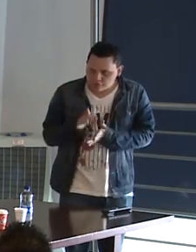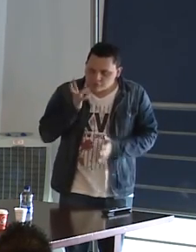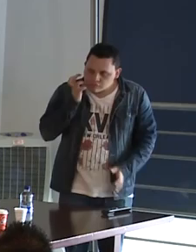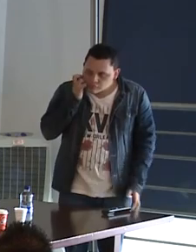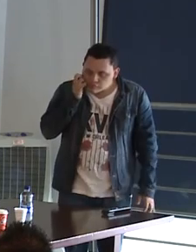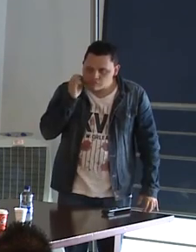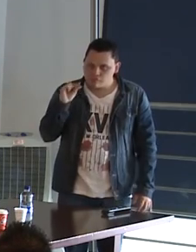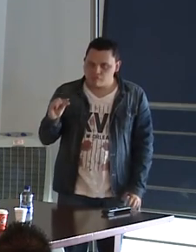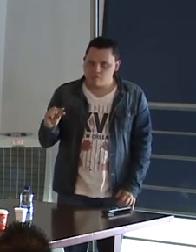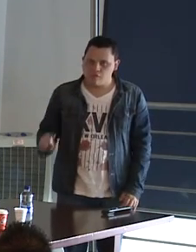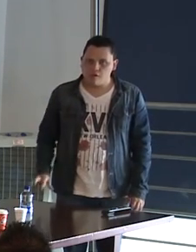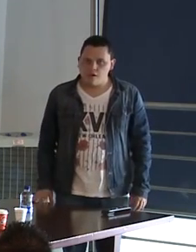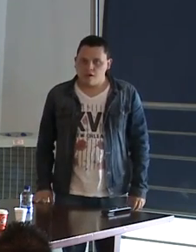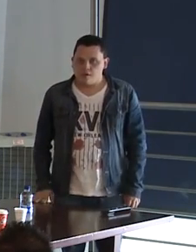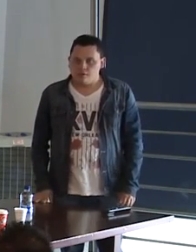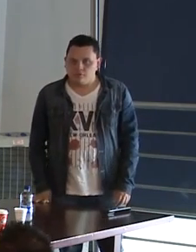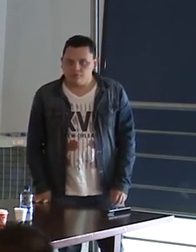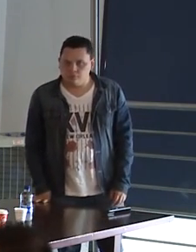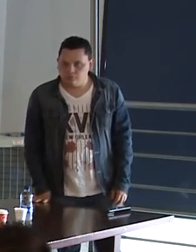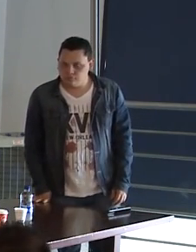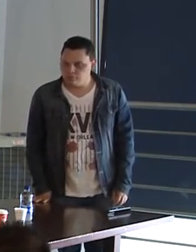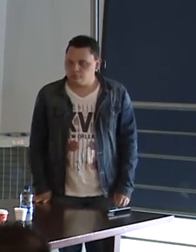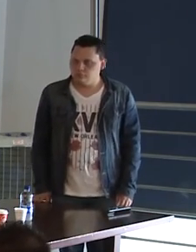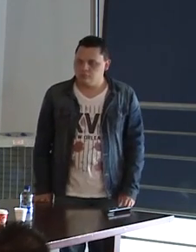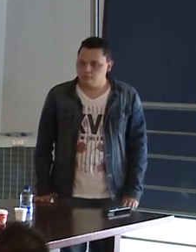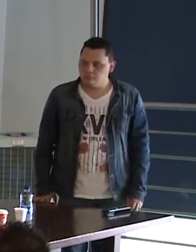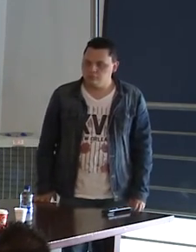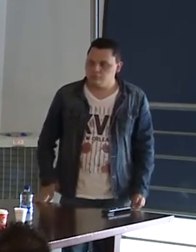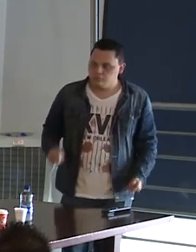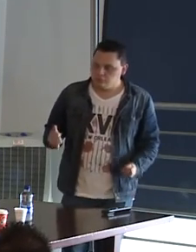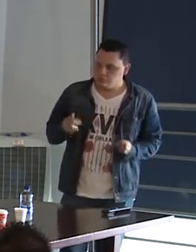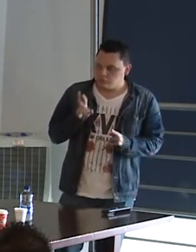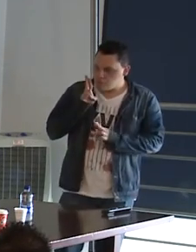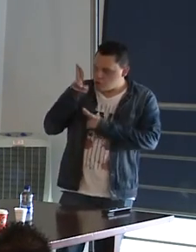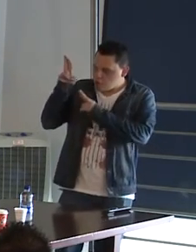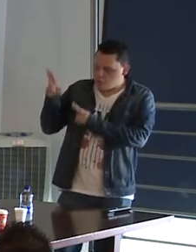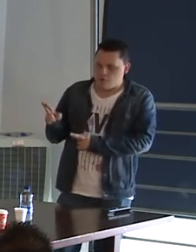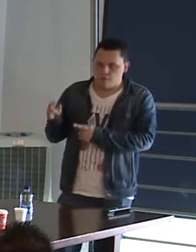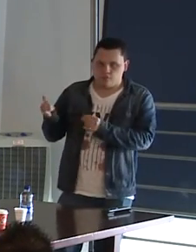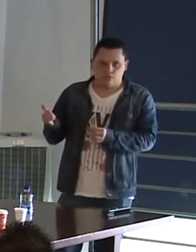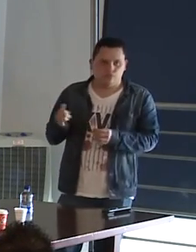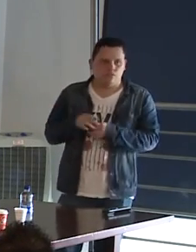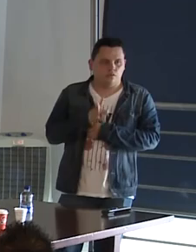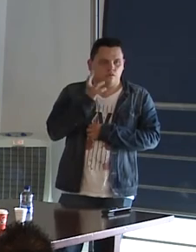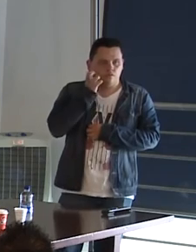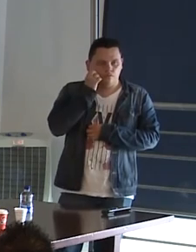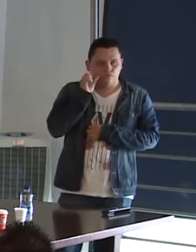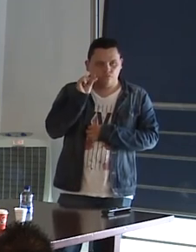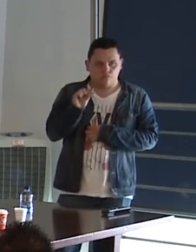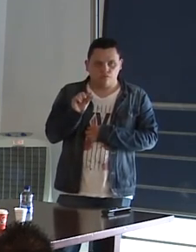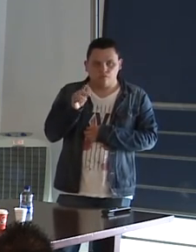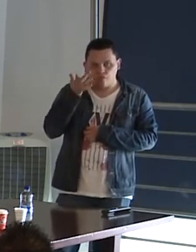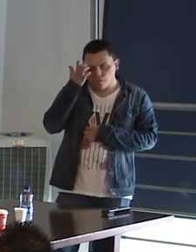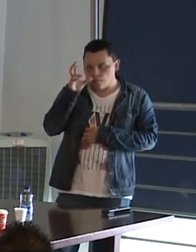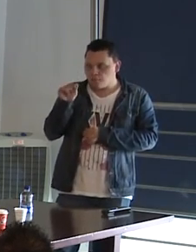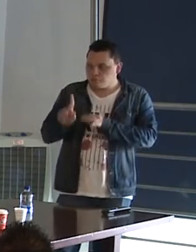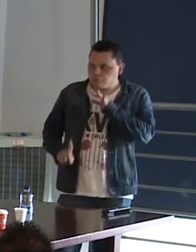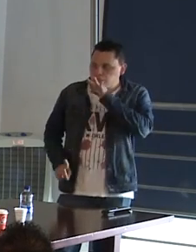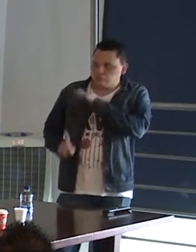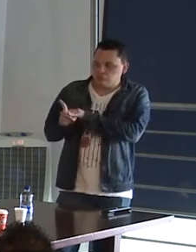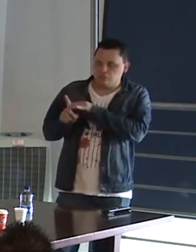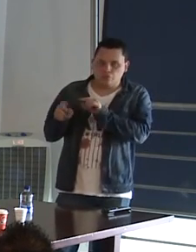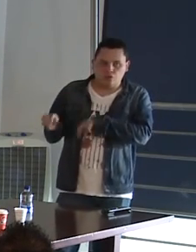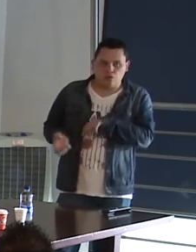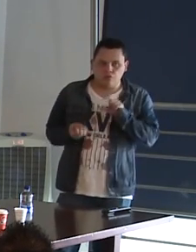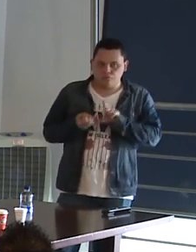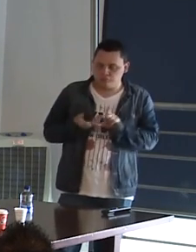Deberíamos... Sí, estaba especialmente invitado para hacerle este homenaje. No porque sean los fundadores de la educación